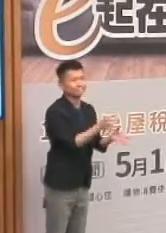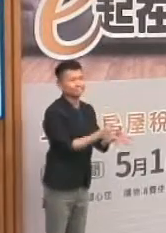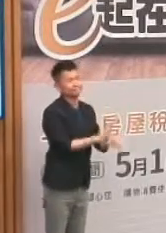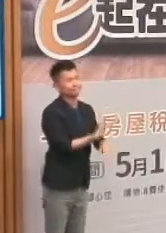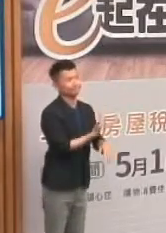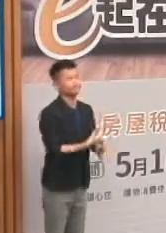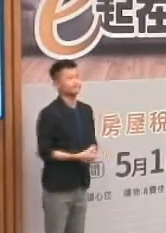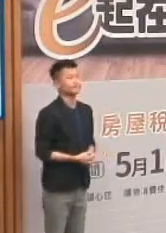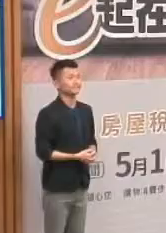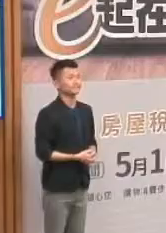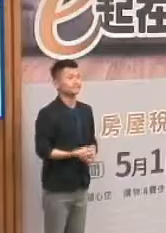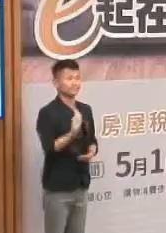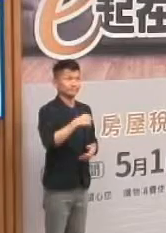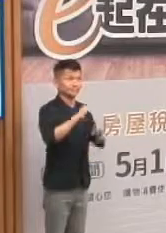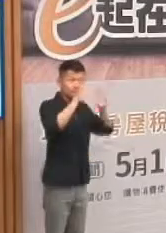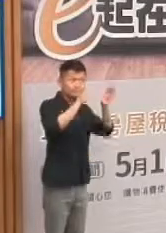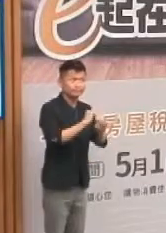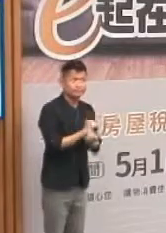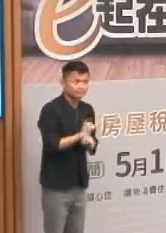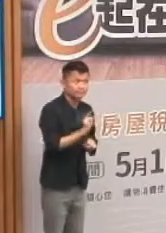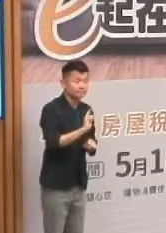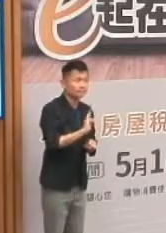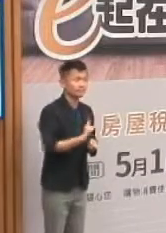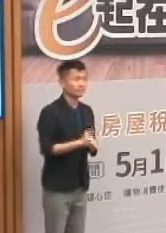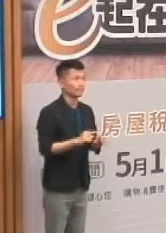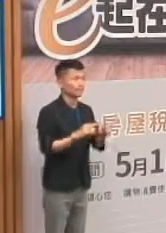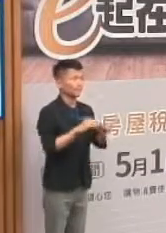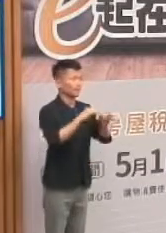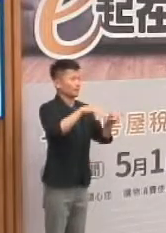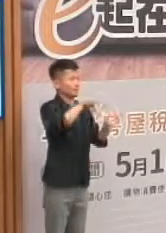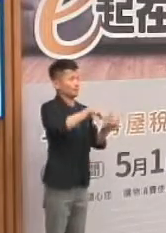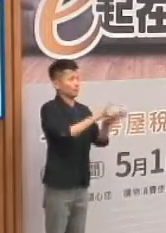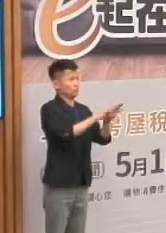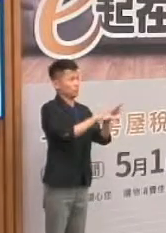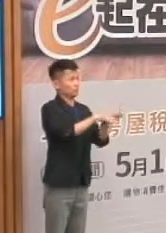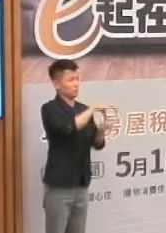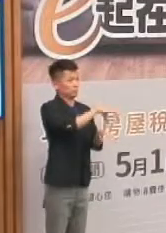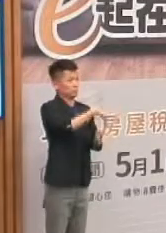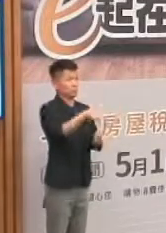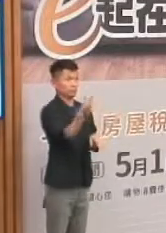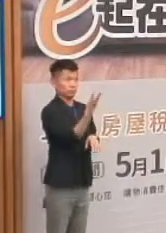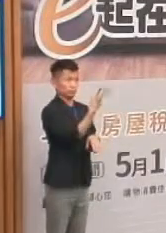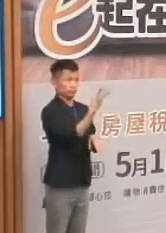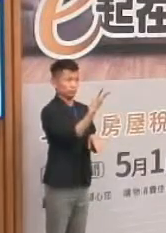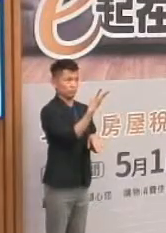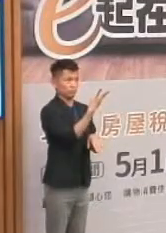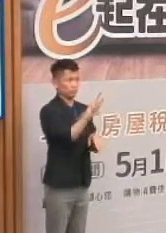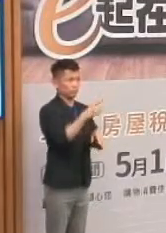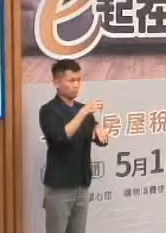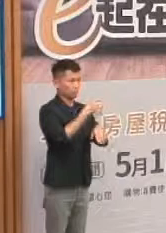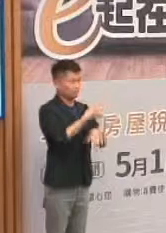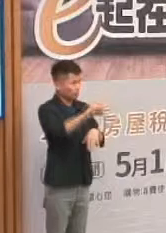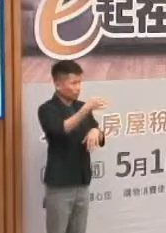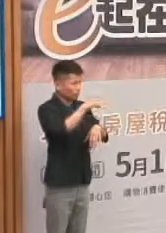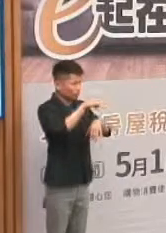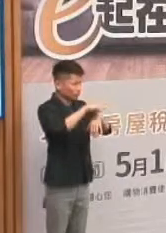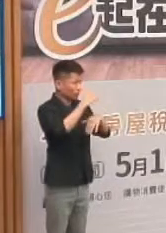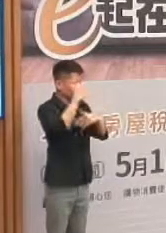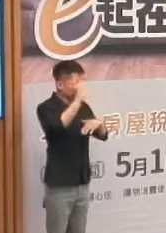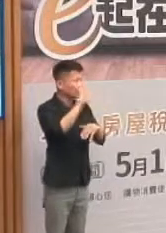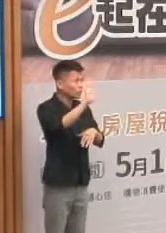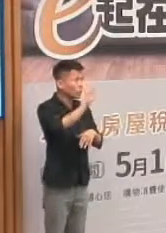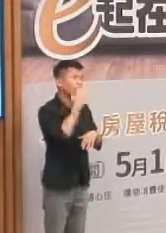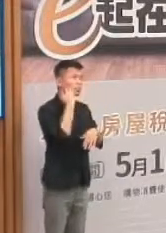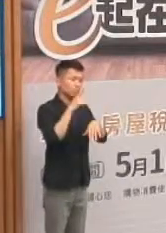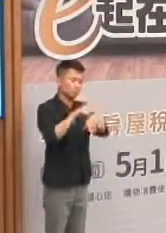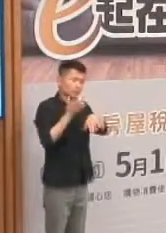那另外一个提醒大家就是说，因为我们地方税三个税目定期开征都有一个缴纳期间，但缴纳期间过了